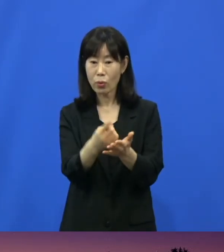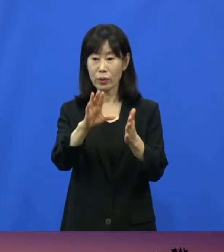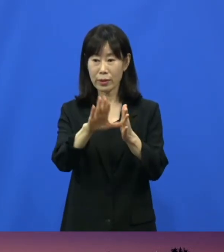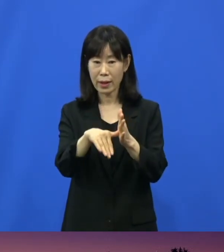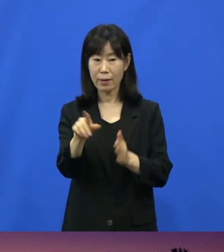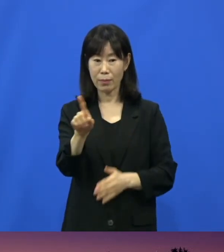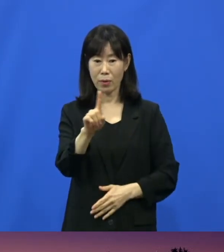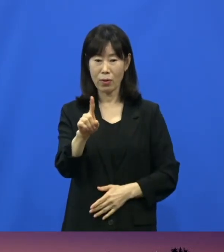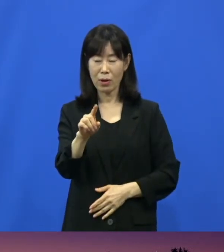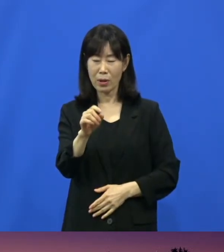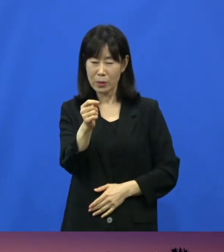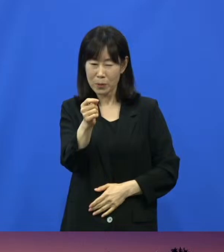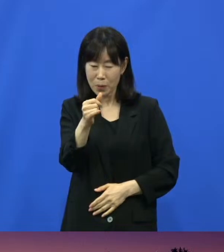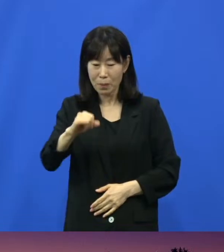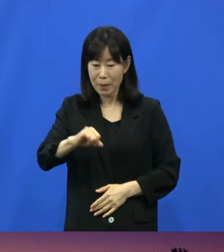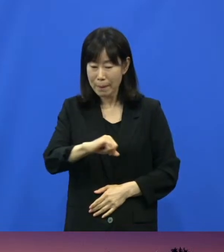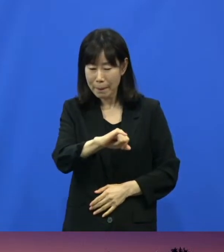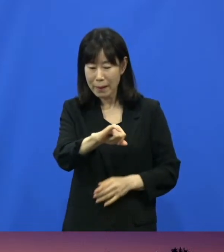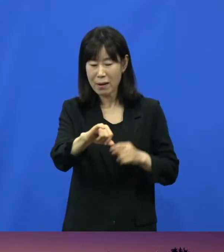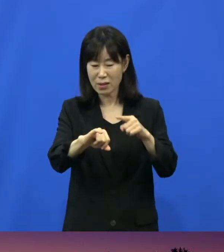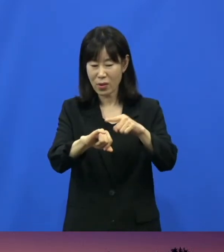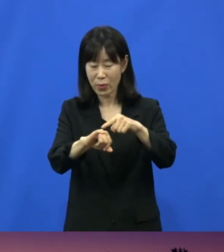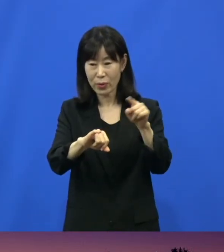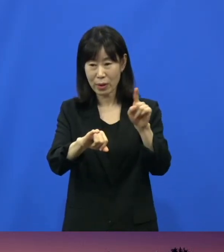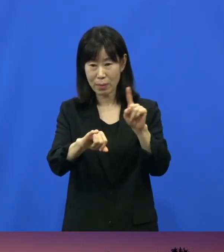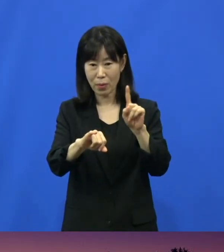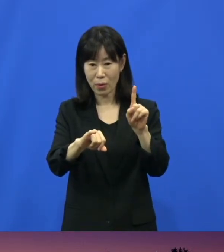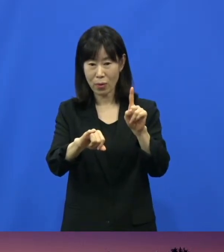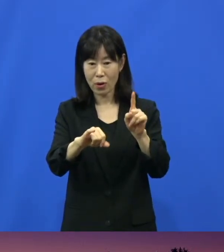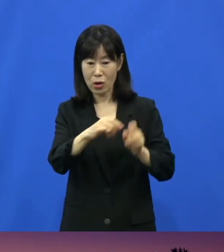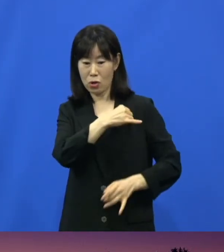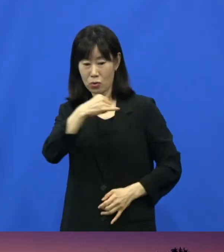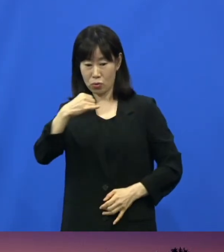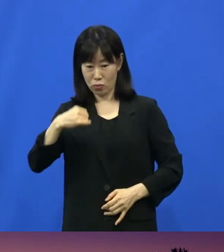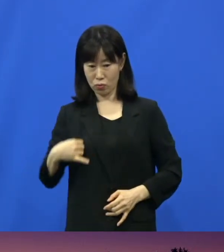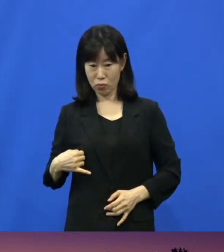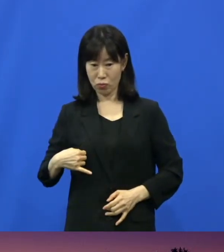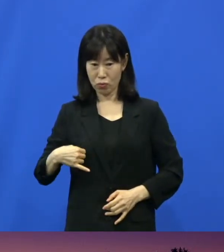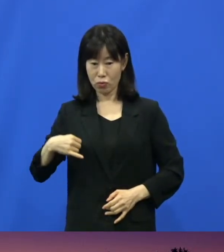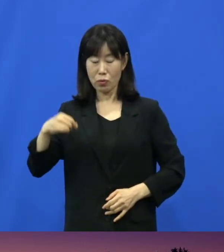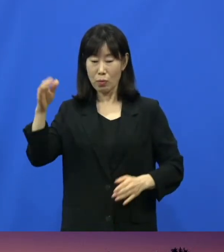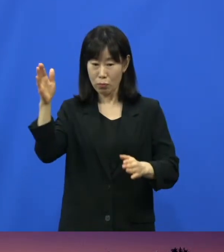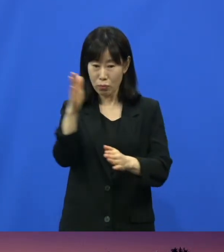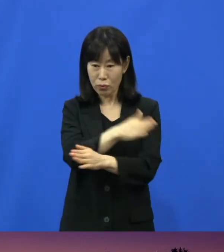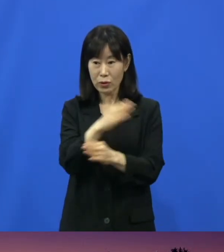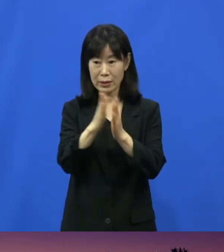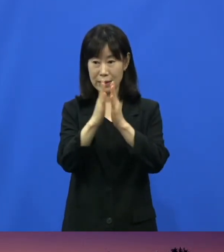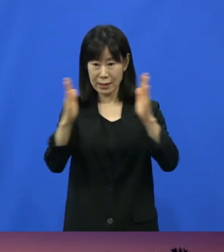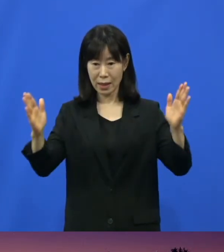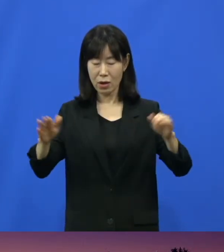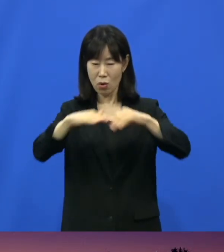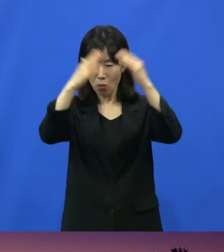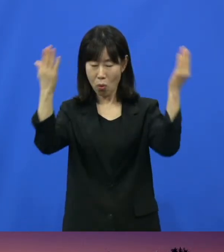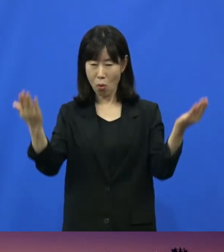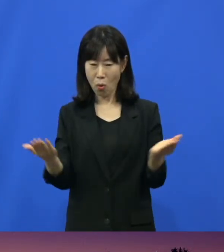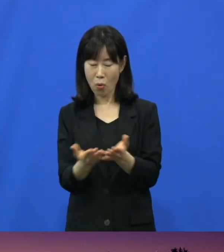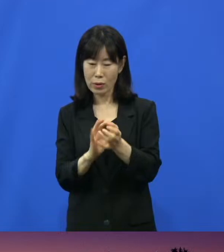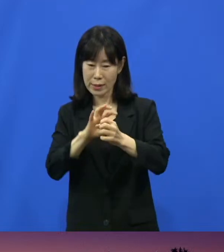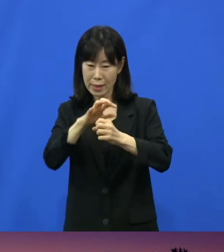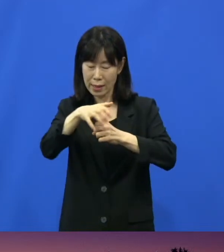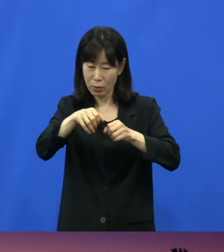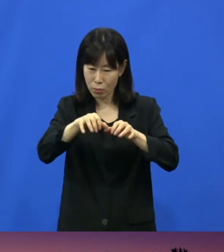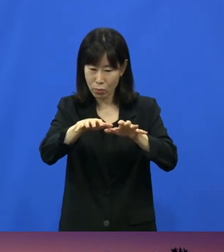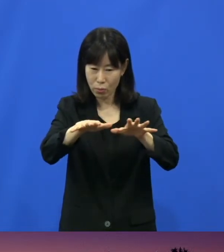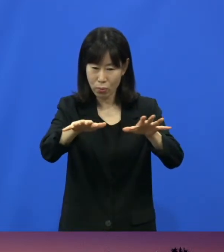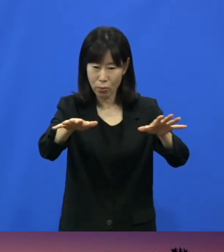작은 바이러스가 중국 우한에서부터 시작됐는데 온 세계를 막 휘두르면서 죽음의